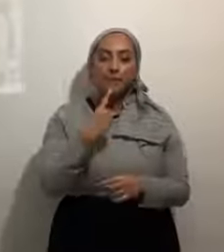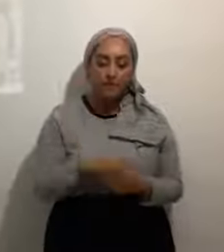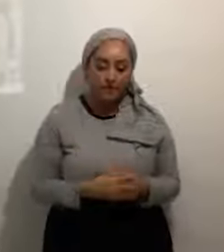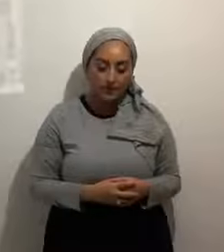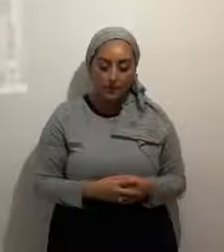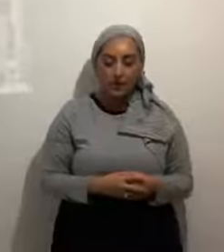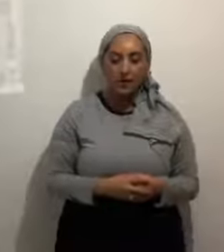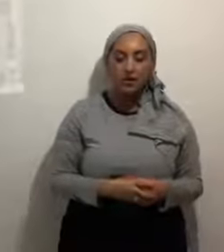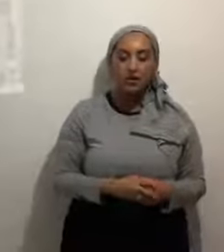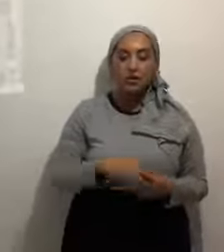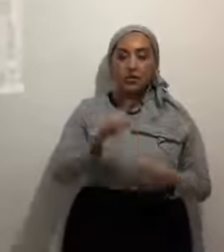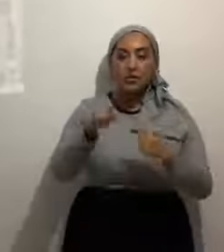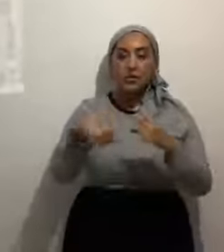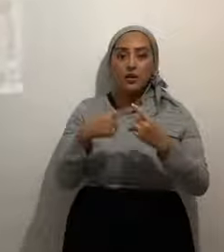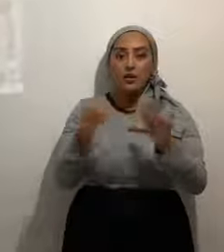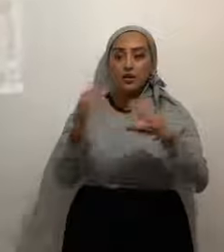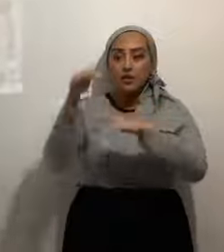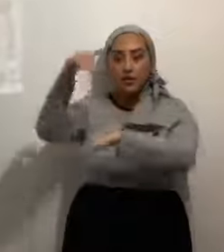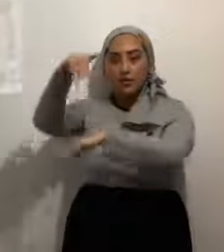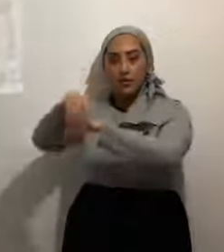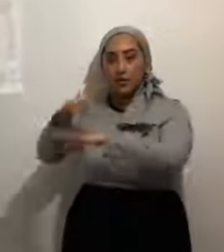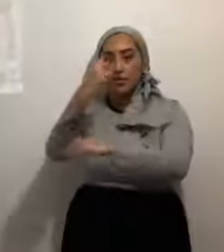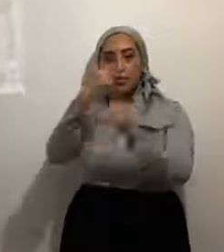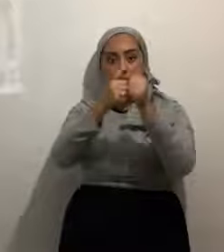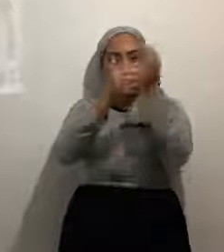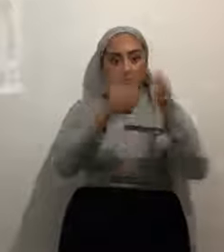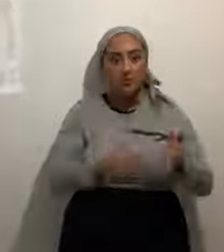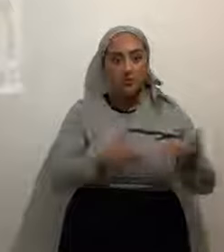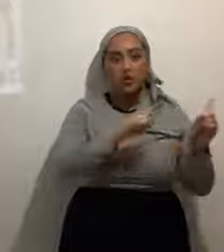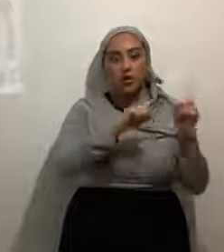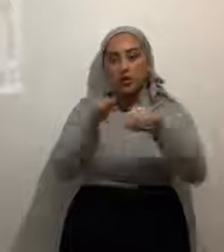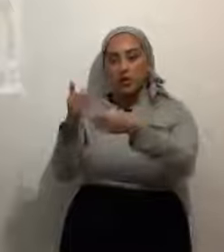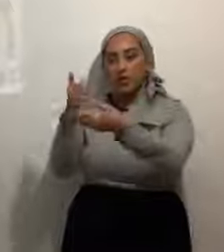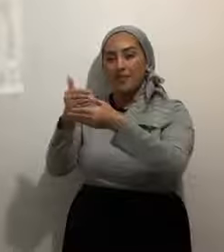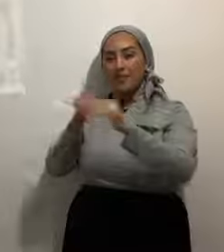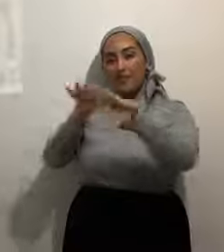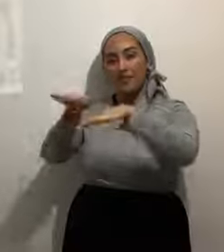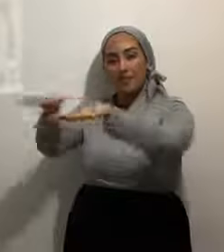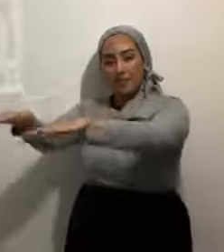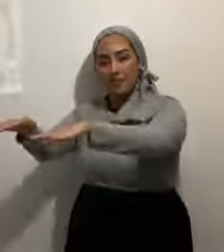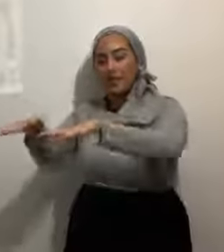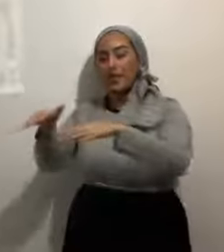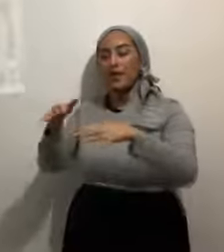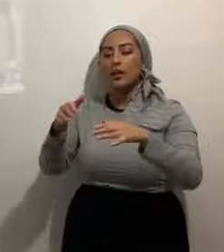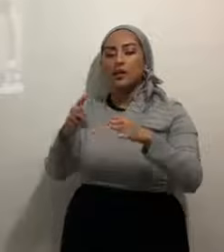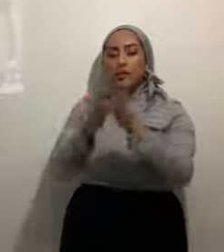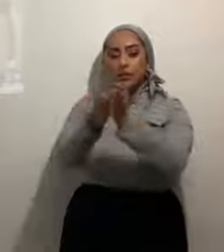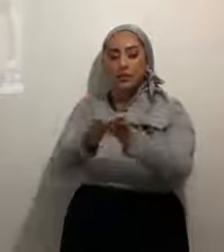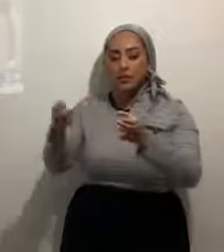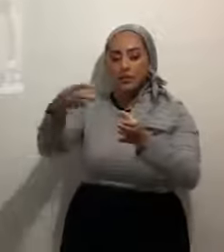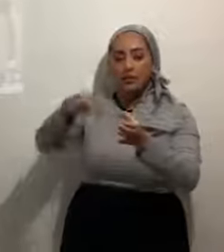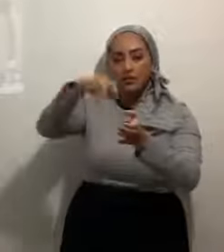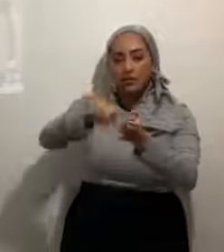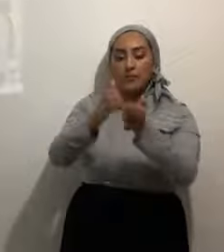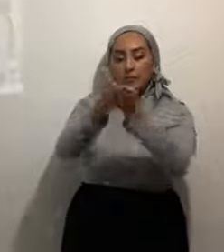Al anochecer descendieron sus discípulos al mar. Y entrando en una barca, iban cruzando el mar hacia